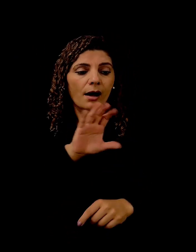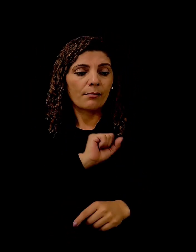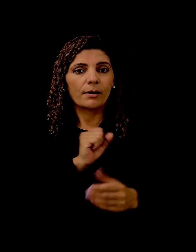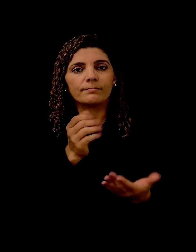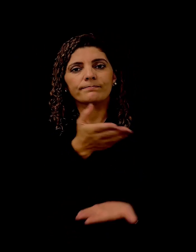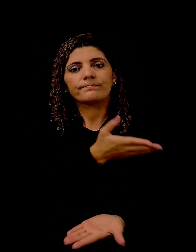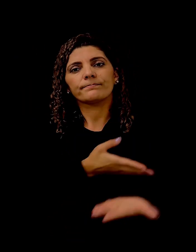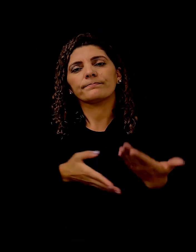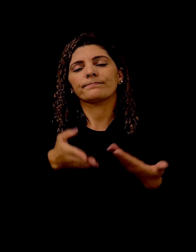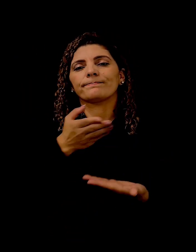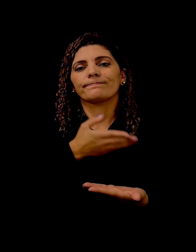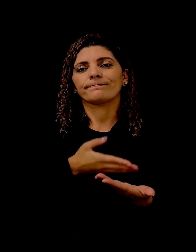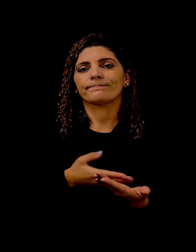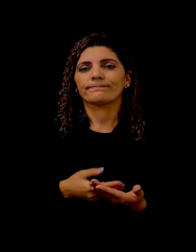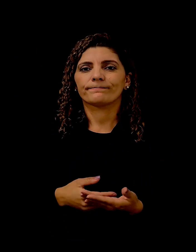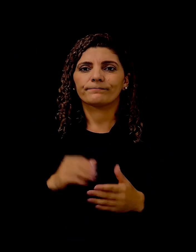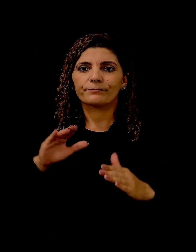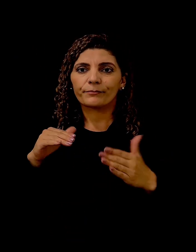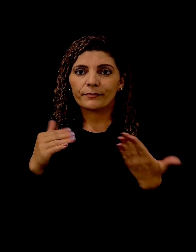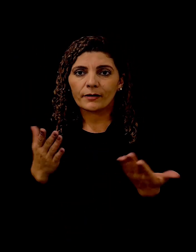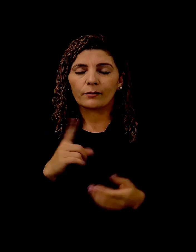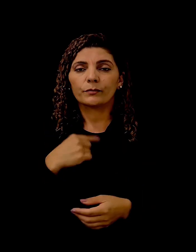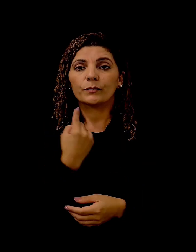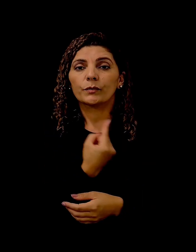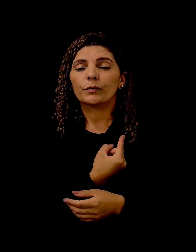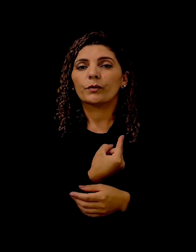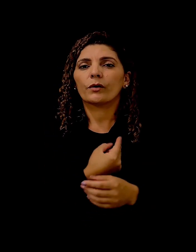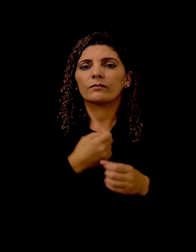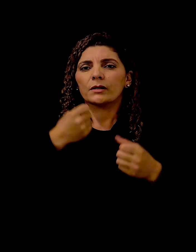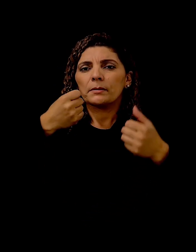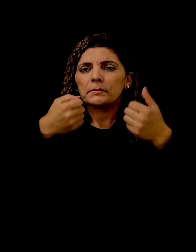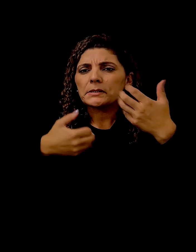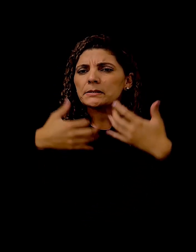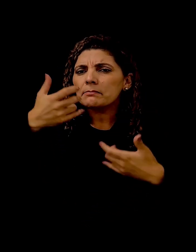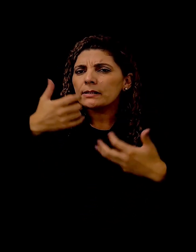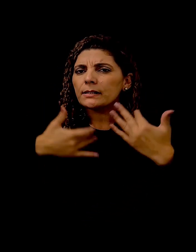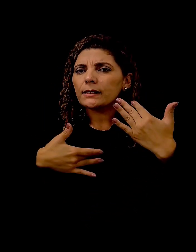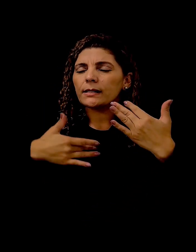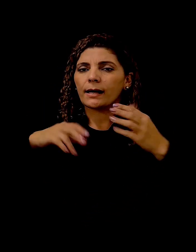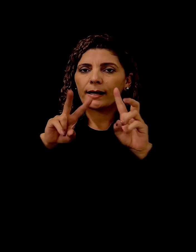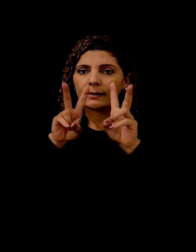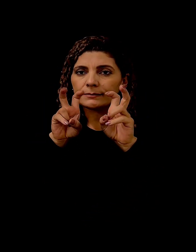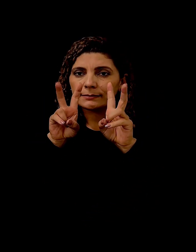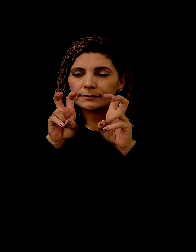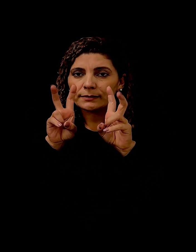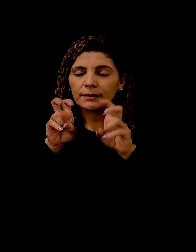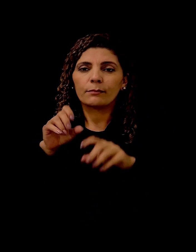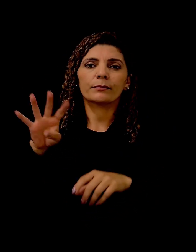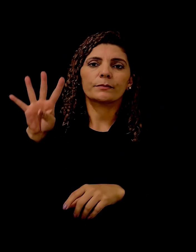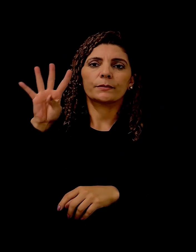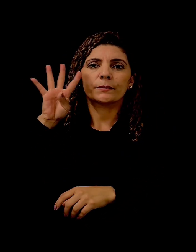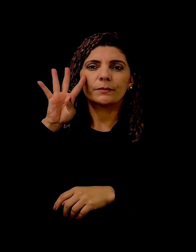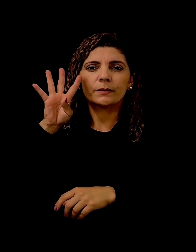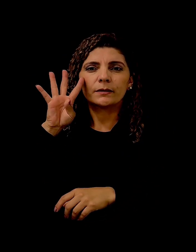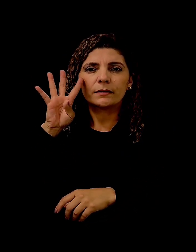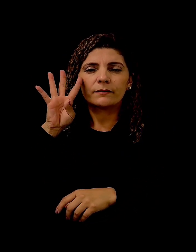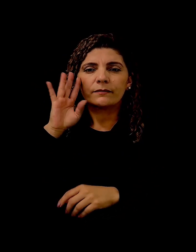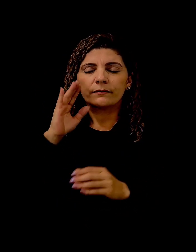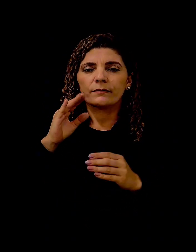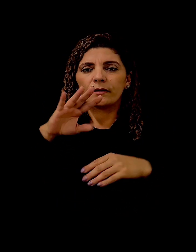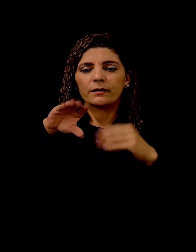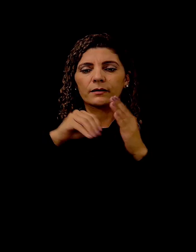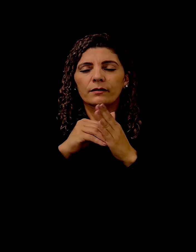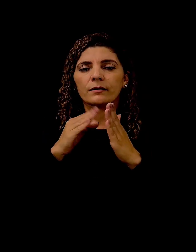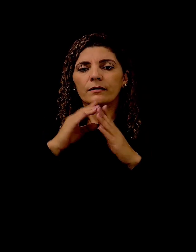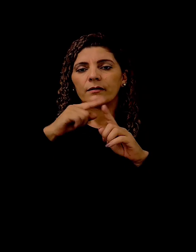Então, amiga e amigo, nós vamos tratar desse assunto nesta quarta-feira nas igrejas